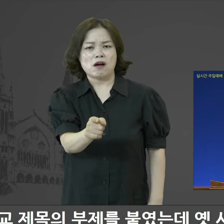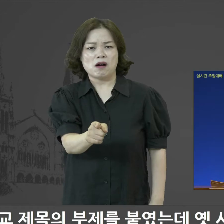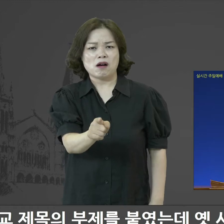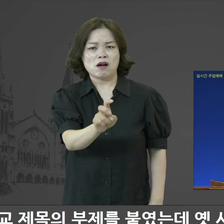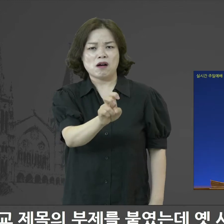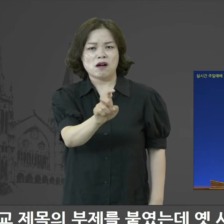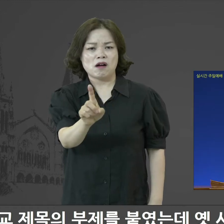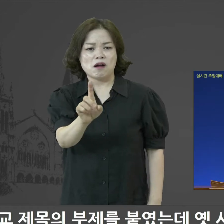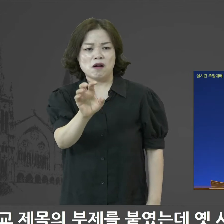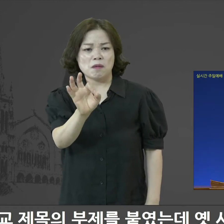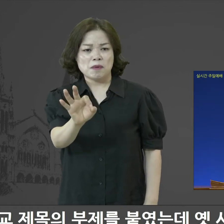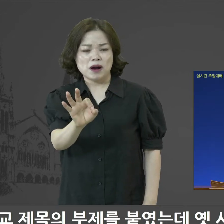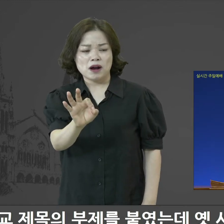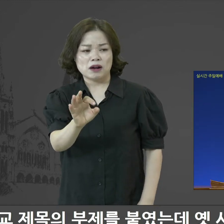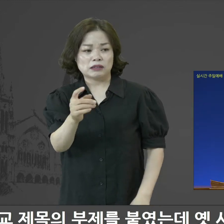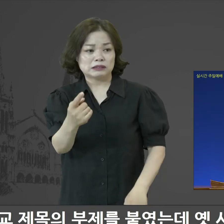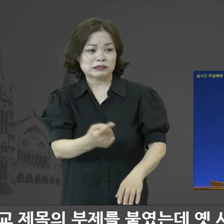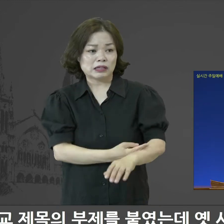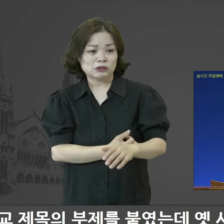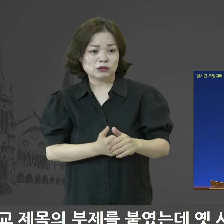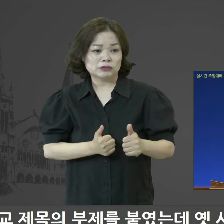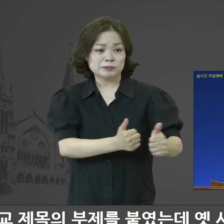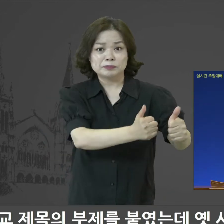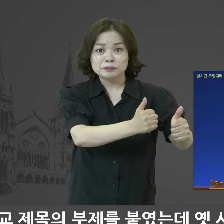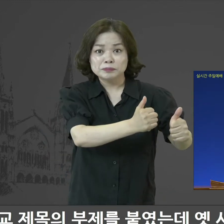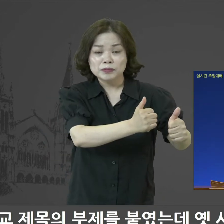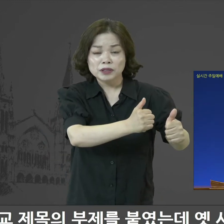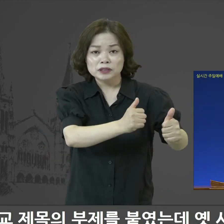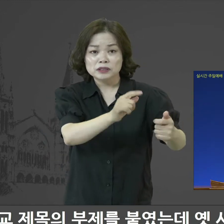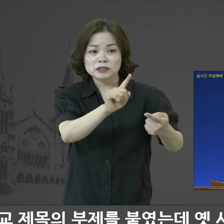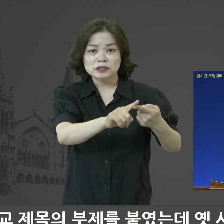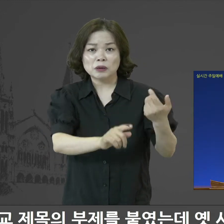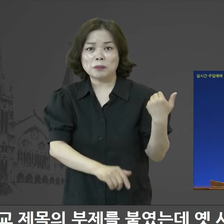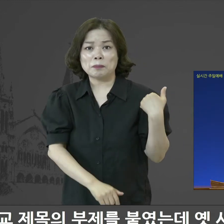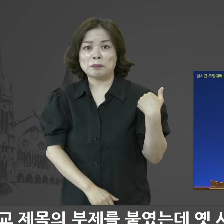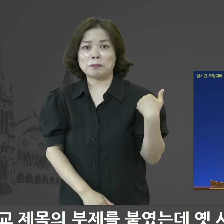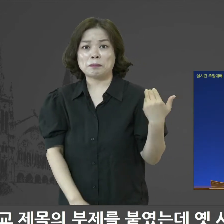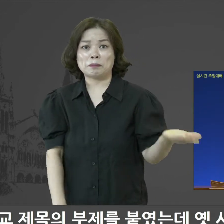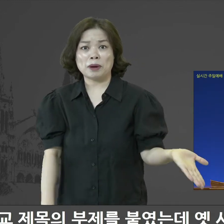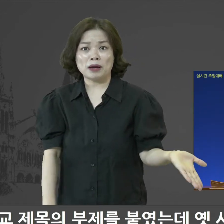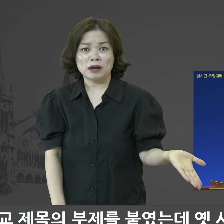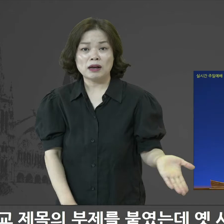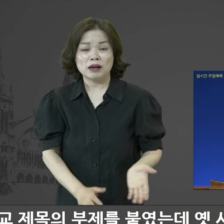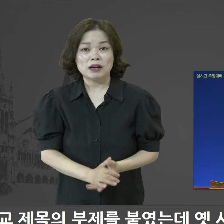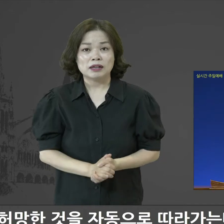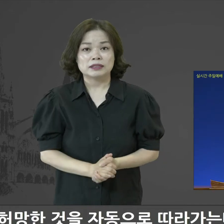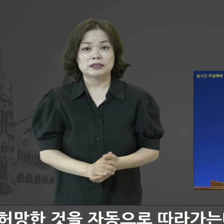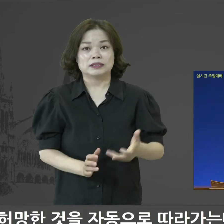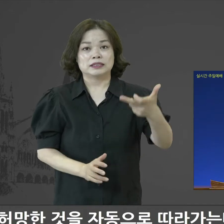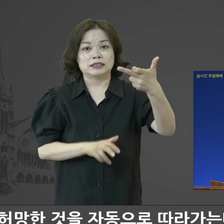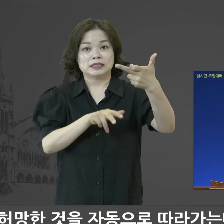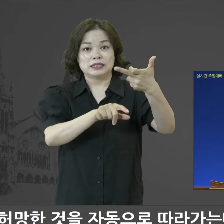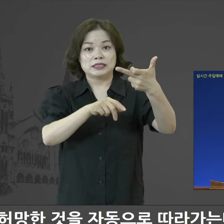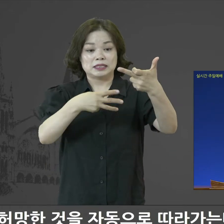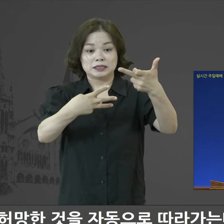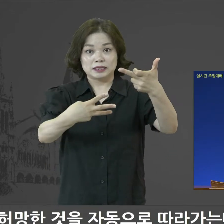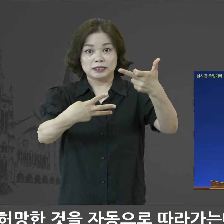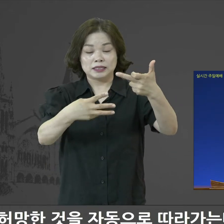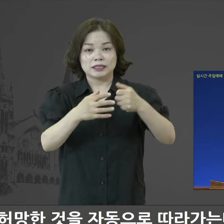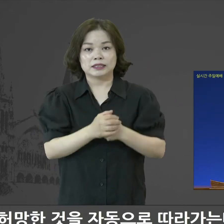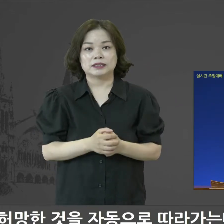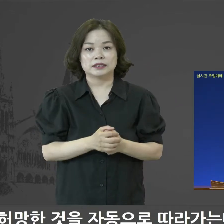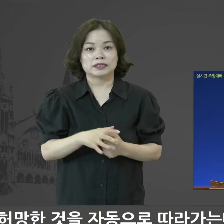자동으로 따라가는데 그것에 방치하여서 그대로 행한다는 말씀이죠. 자, 17절